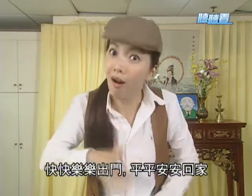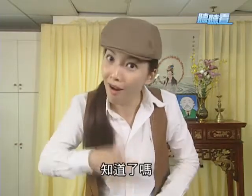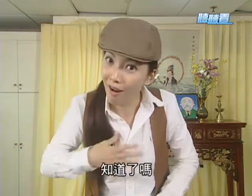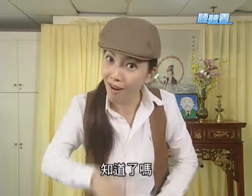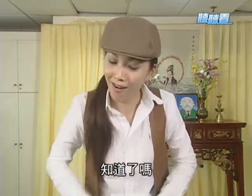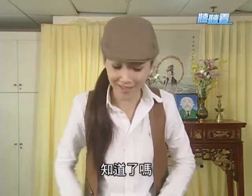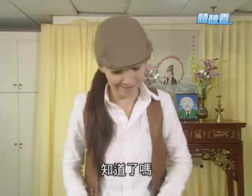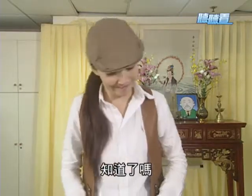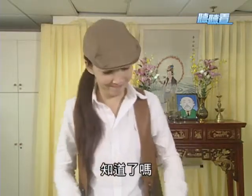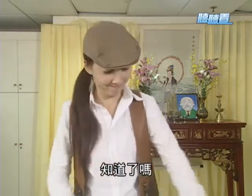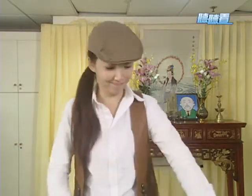了吗？